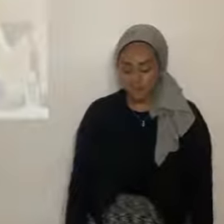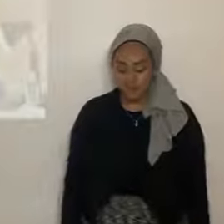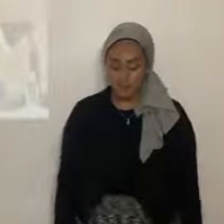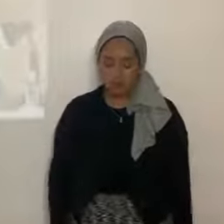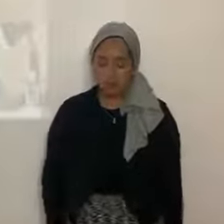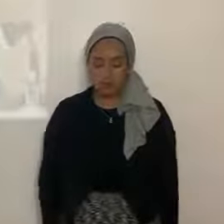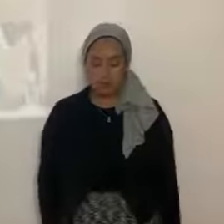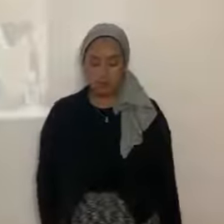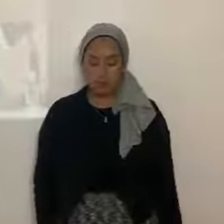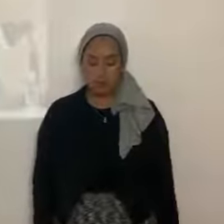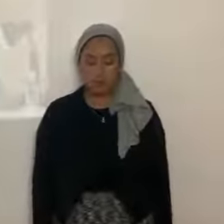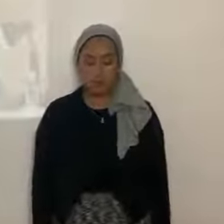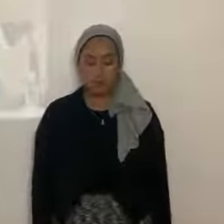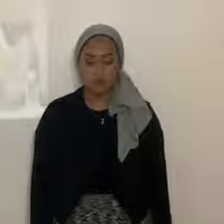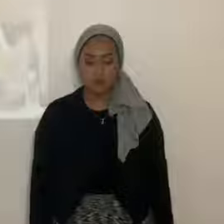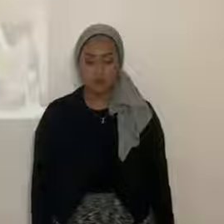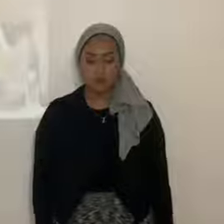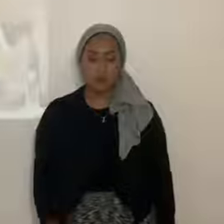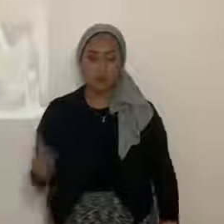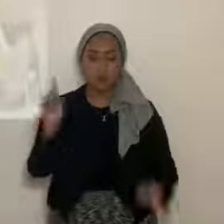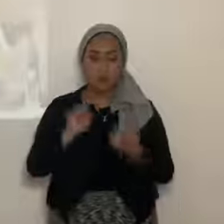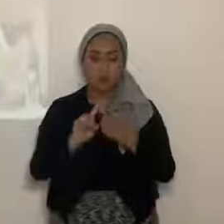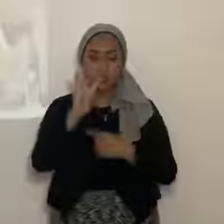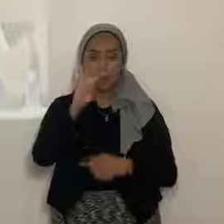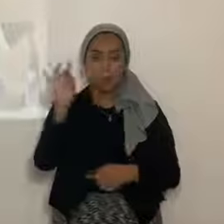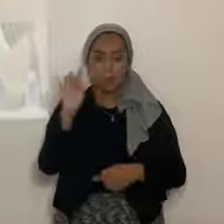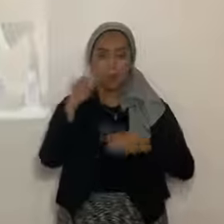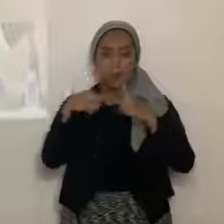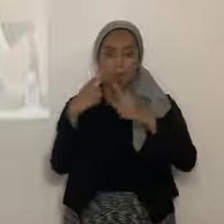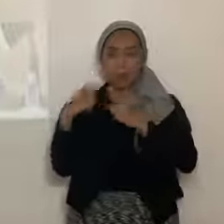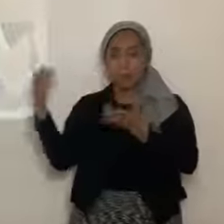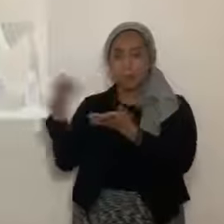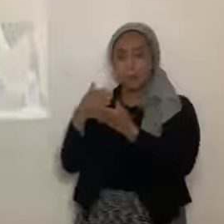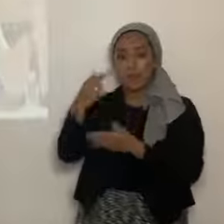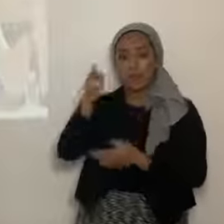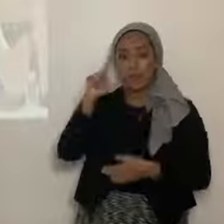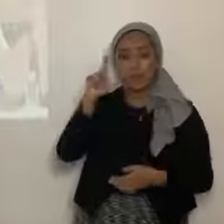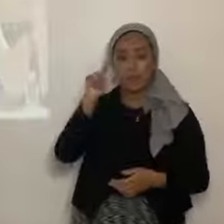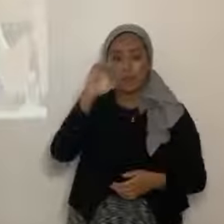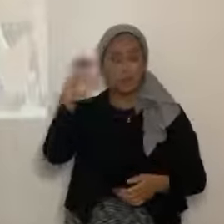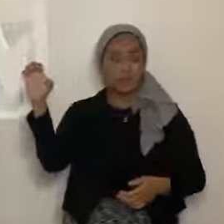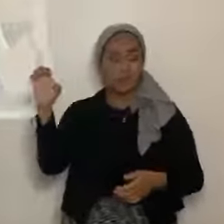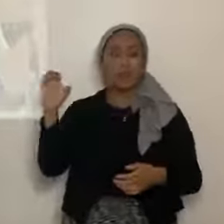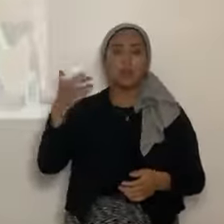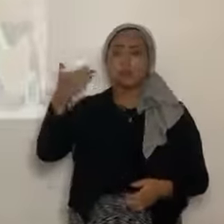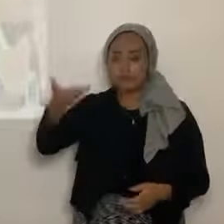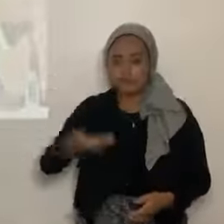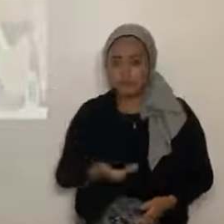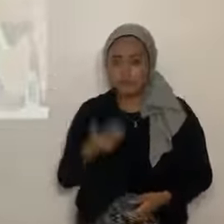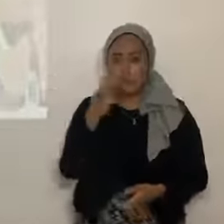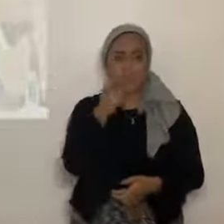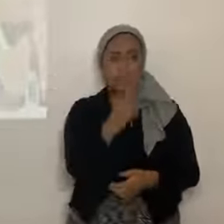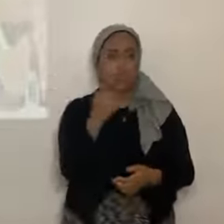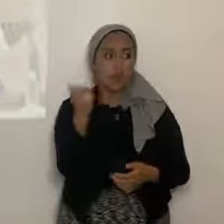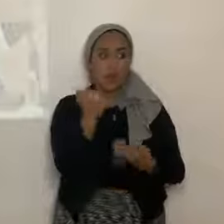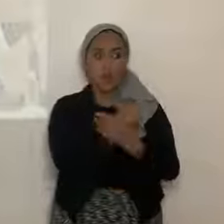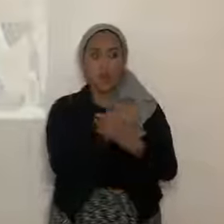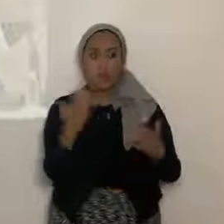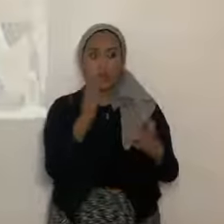Juan 4, verso 46 al 48. Cuando vino a Galilea, los galileos le recibieron, habiendo visto todas las cosas que había hecho en Jerusalén,